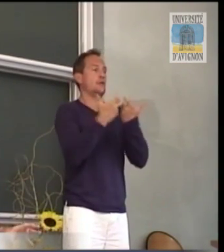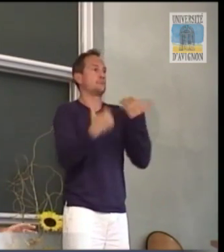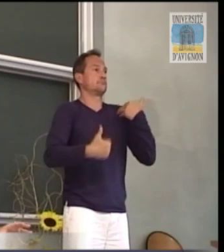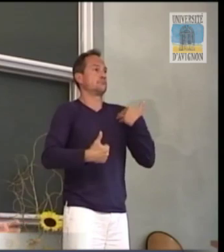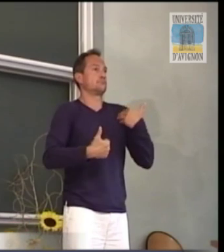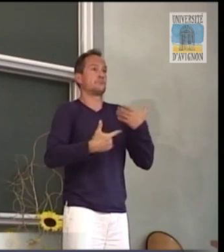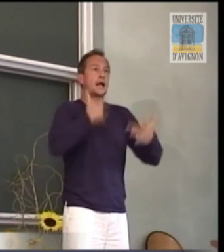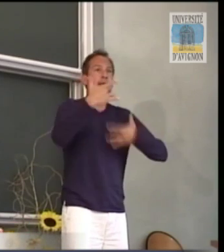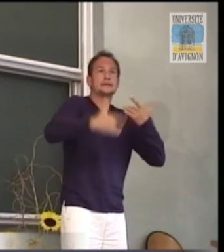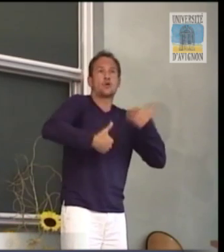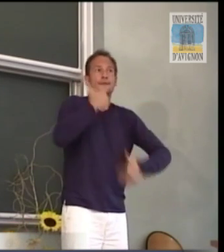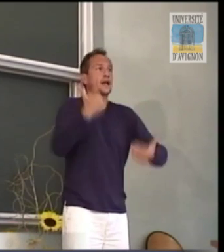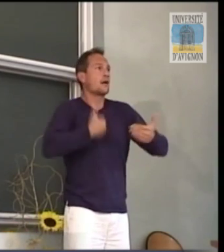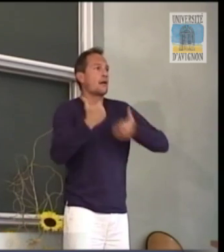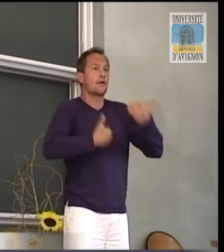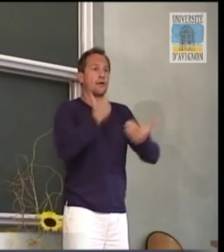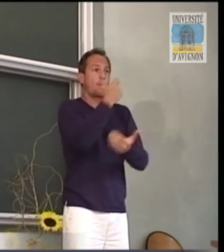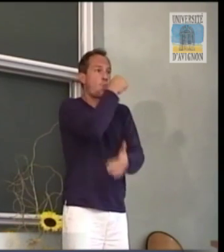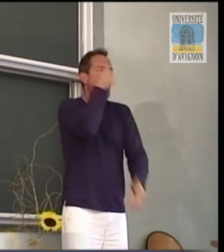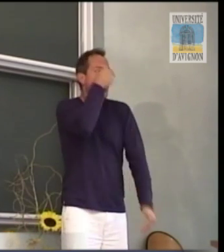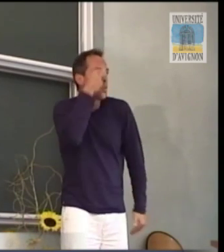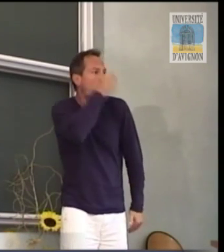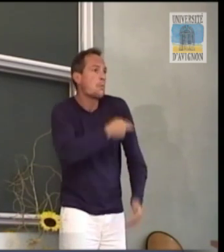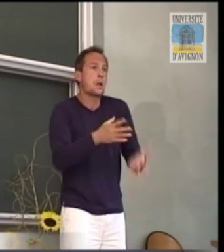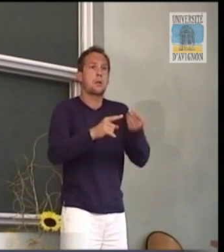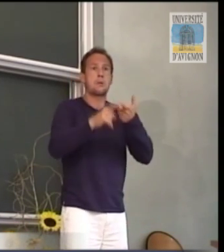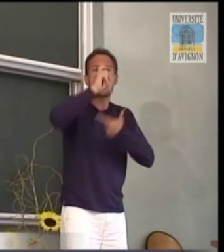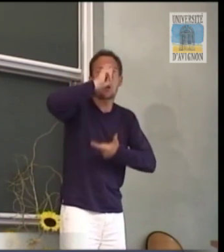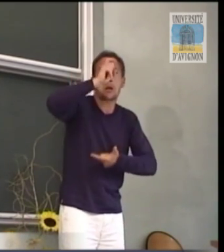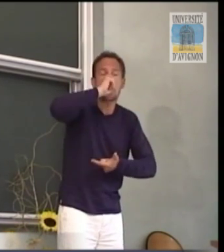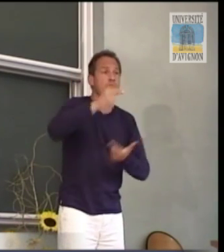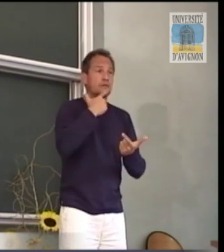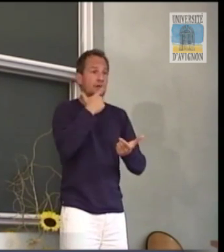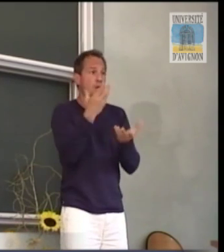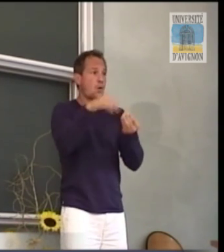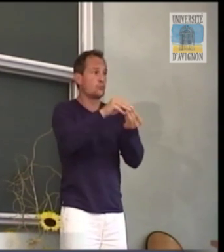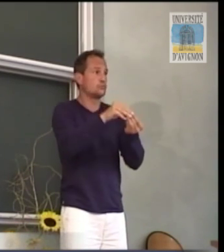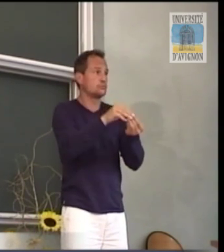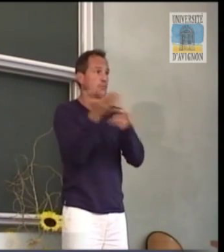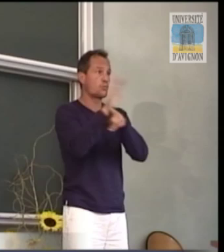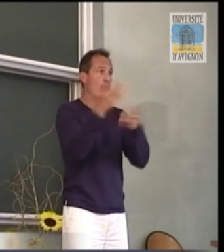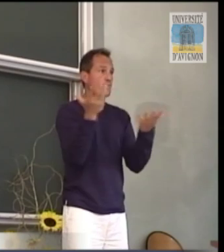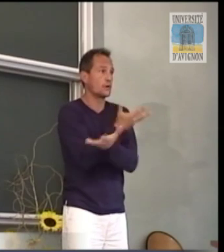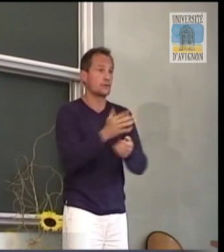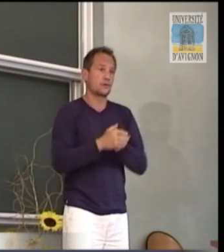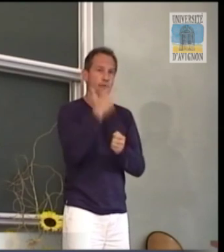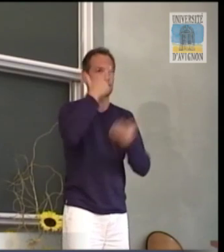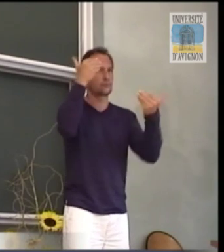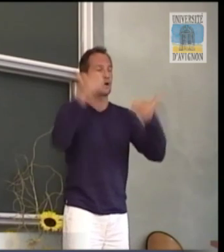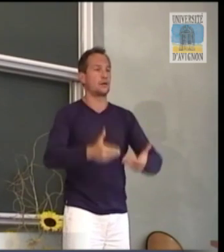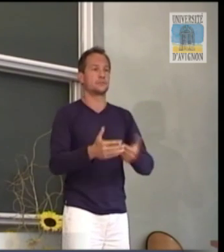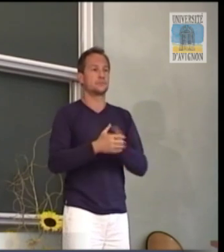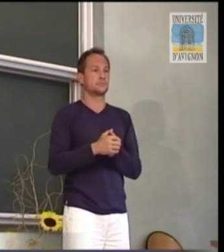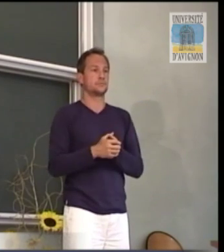couleur ». Ça va lui donner quoi en plus ? Donc, c'est évident qu'il faut arrêter cette démarche-là, qui